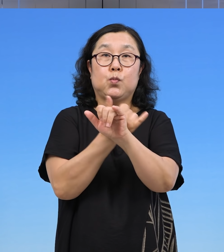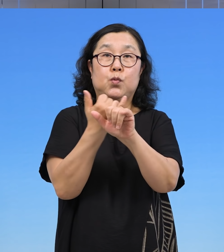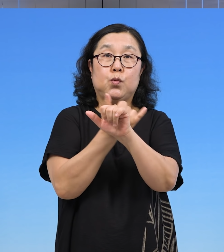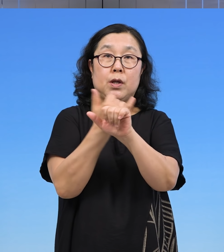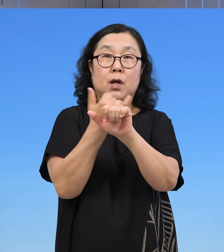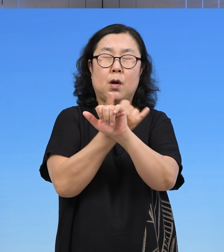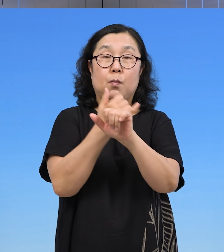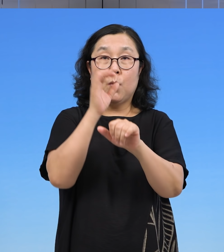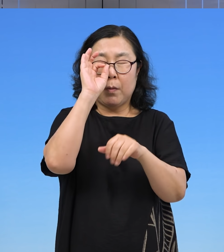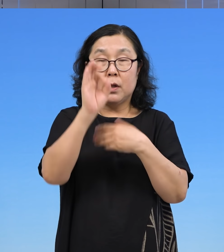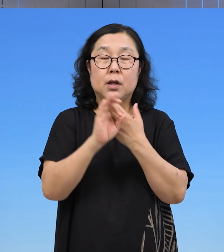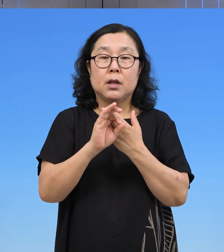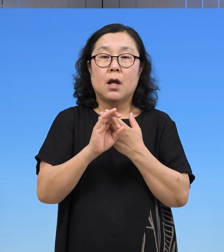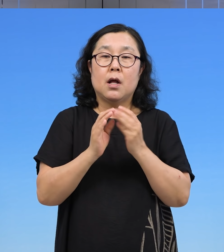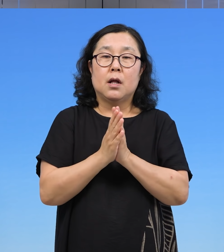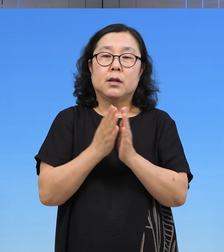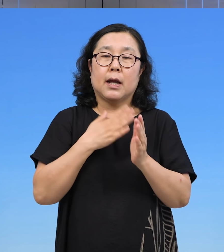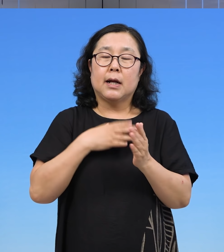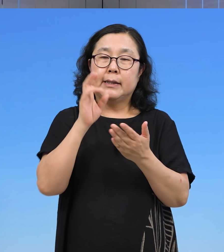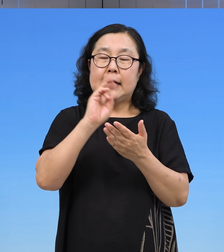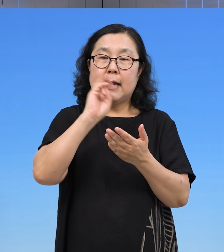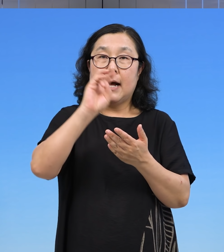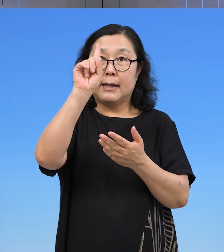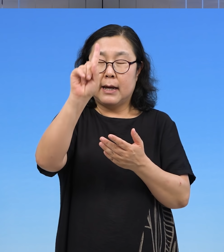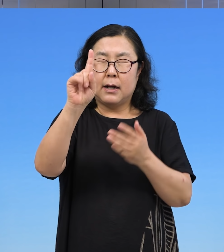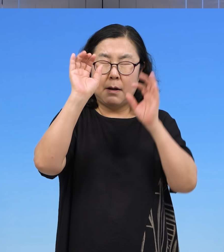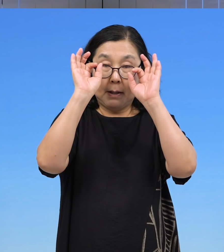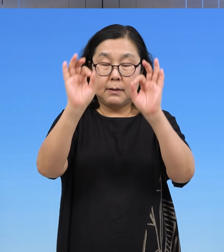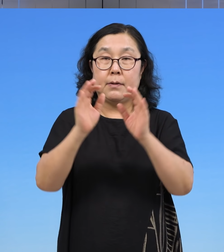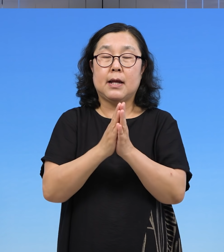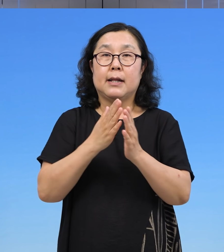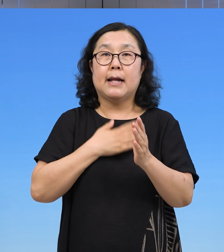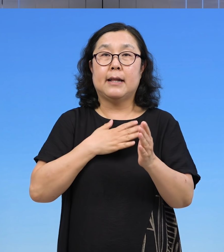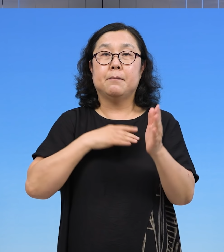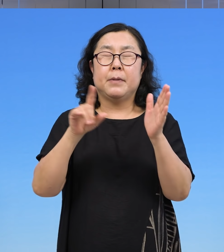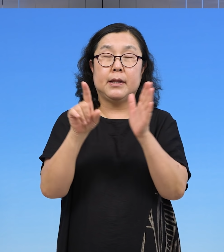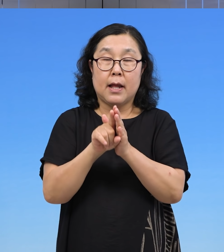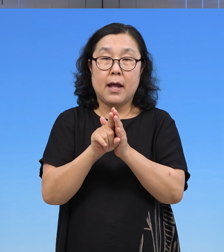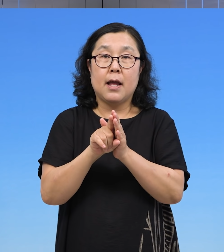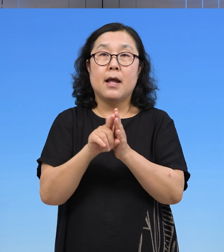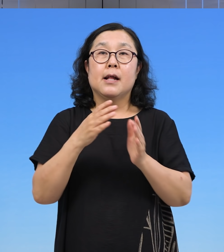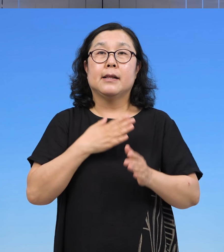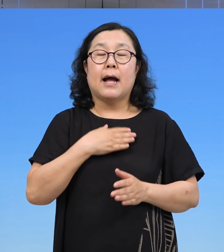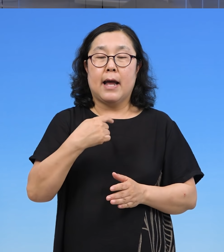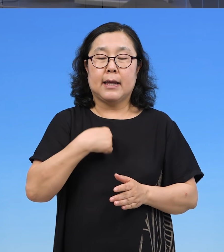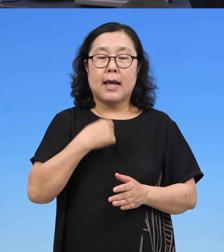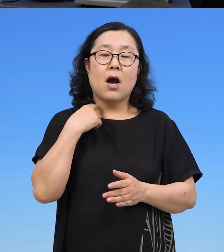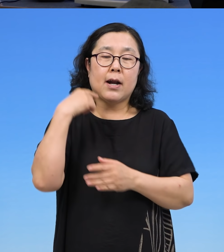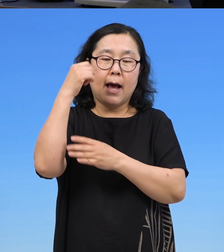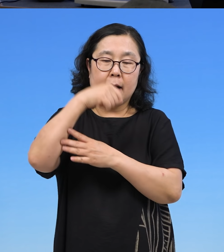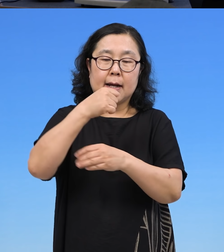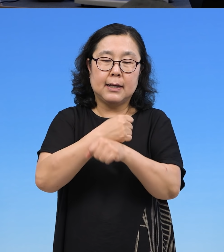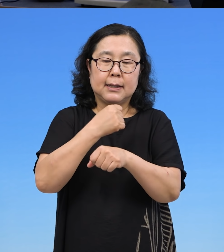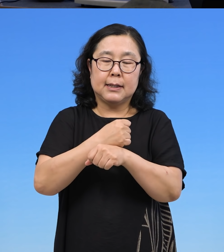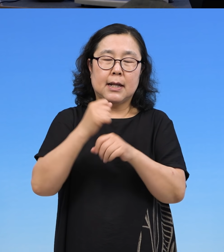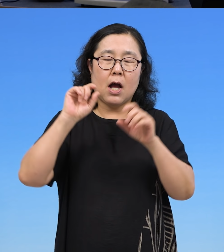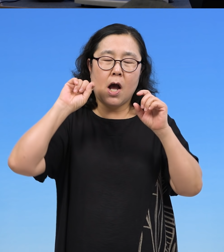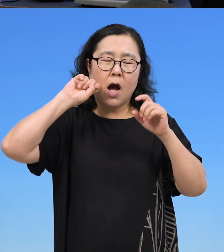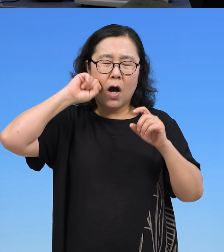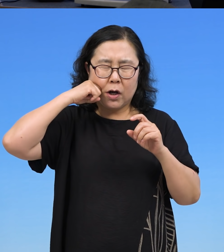그 찬양 제목이 나는 믿네 이런 제목인데요 가사가 이렇습니다 내게 허락하신